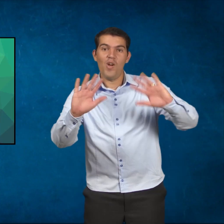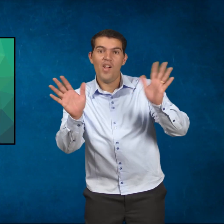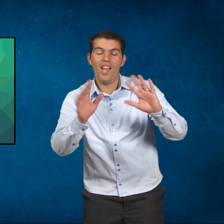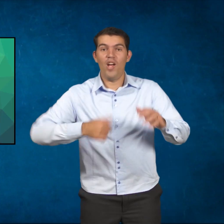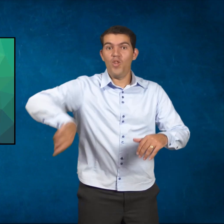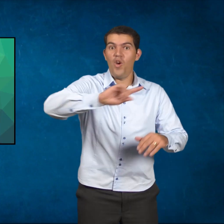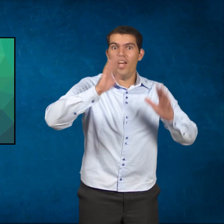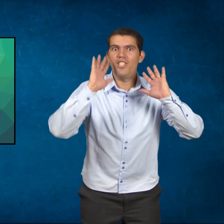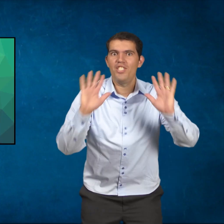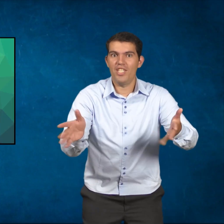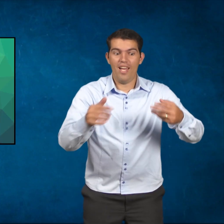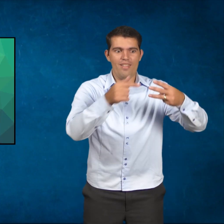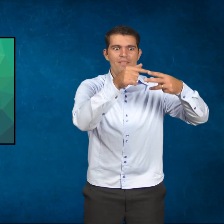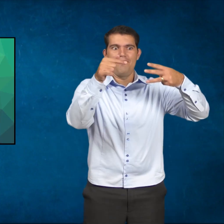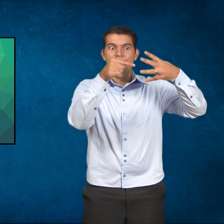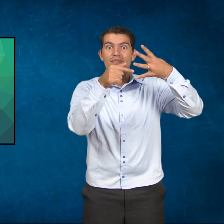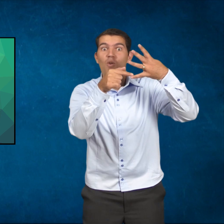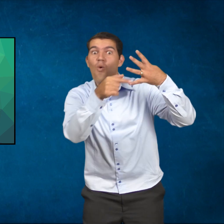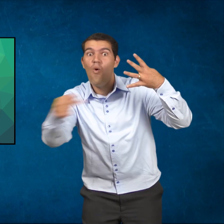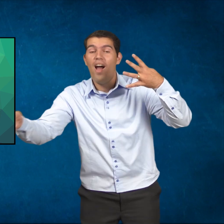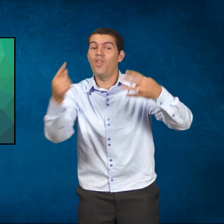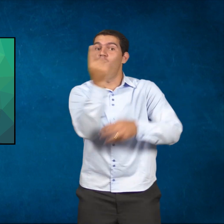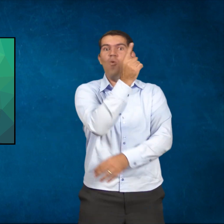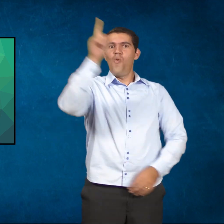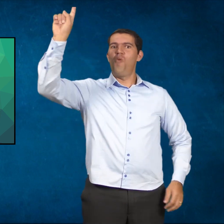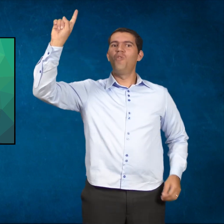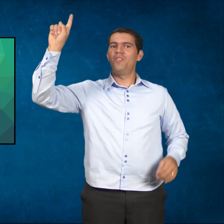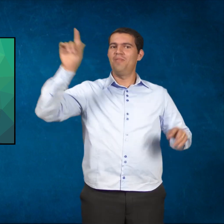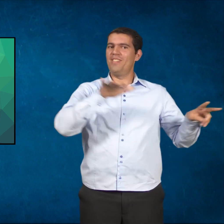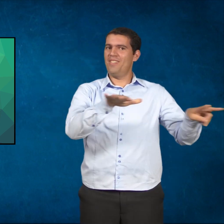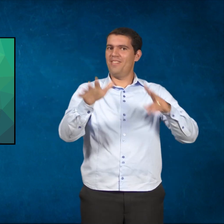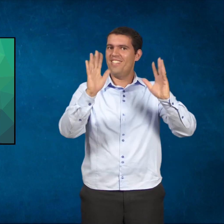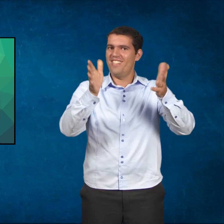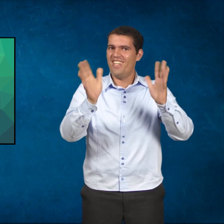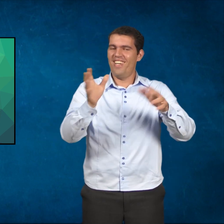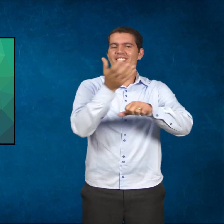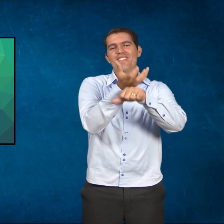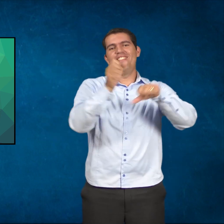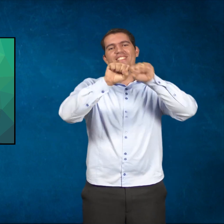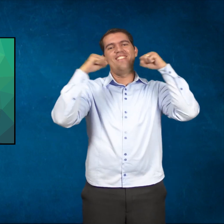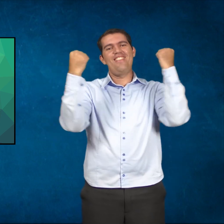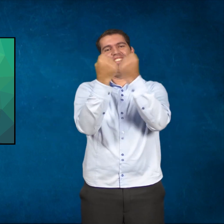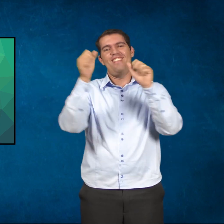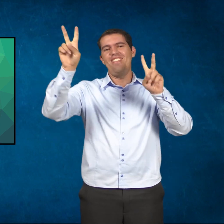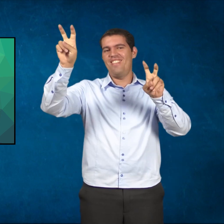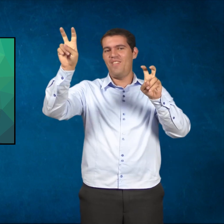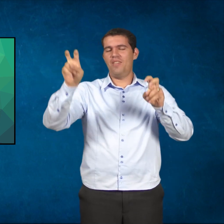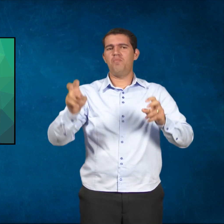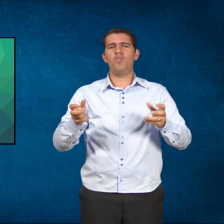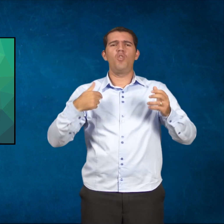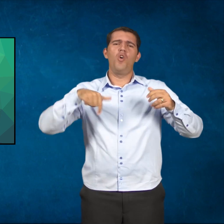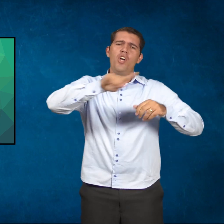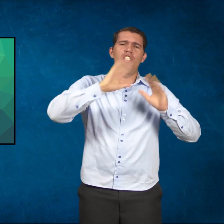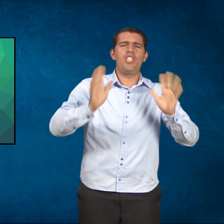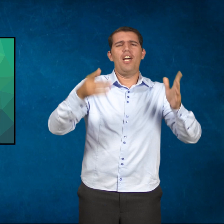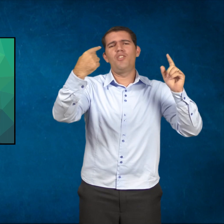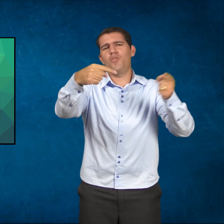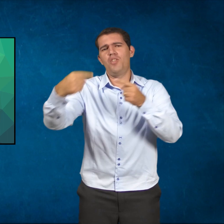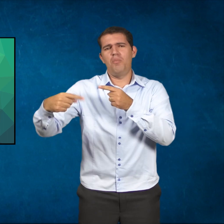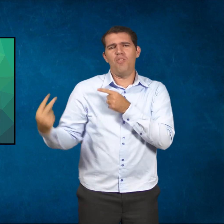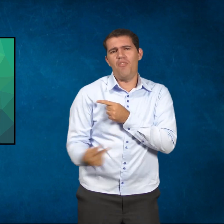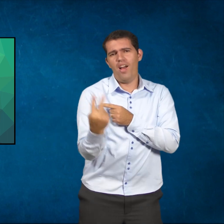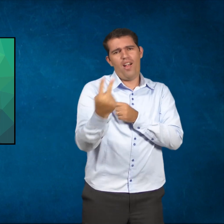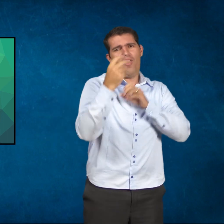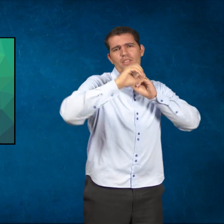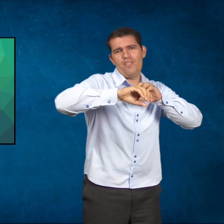Olá! Já estamos na quarta e última semana da nossa disciplina Seminários Temáticos. Já discutimos sobre valores